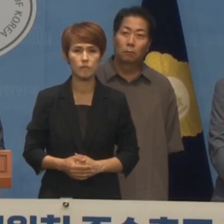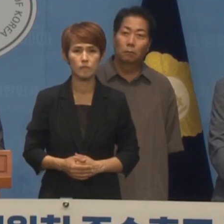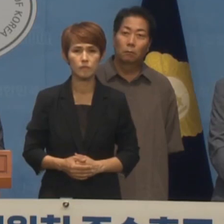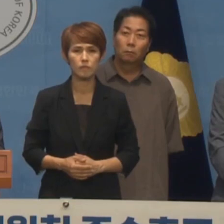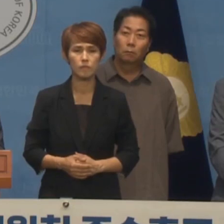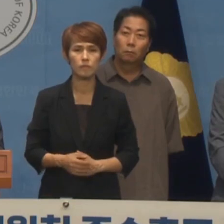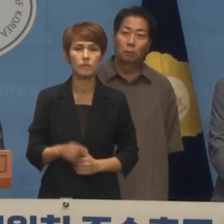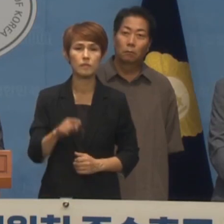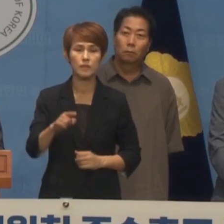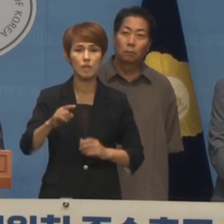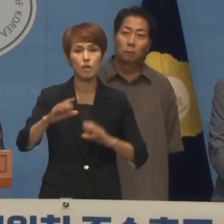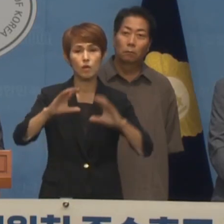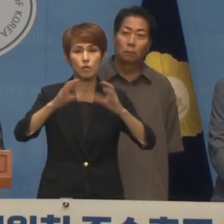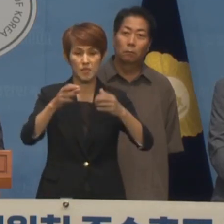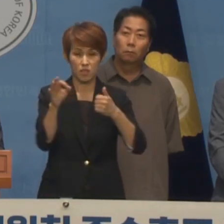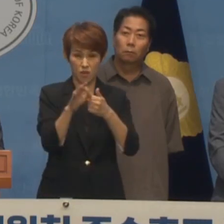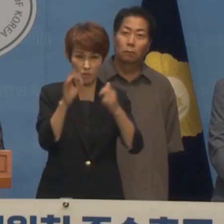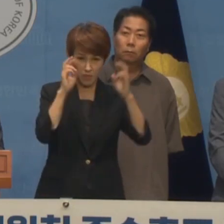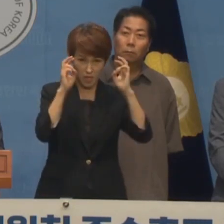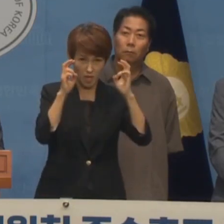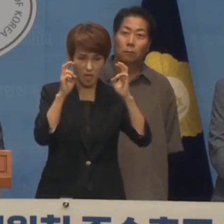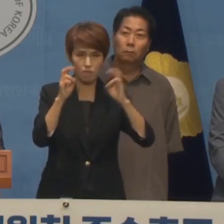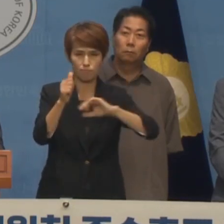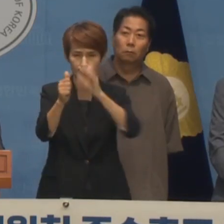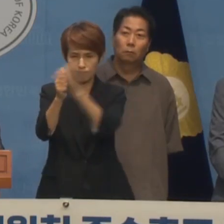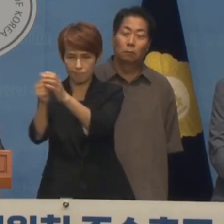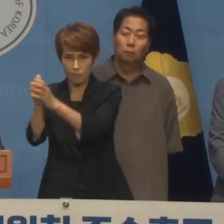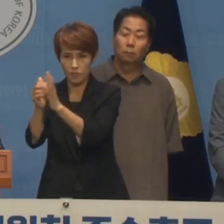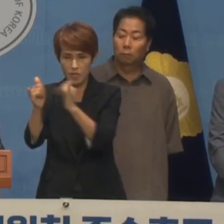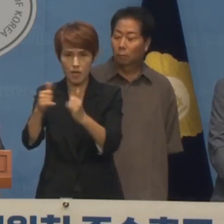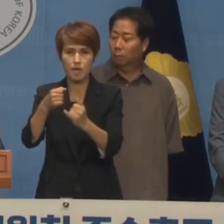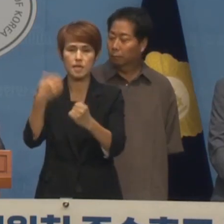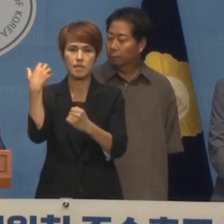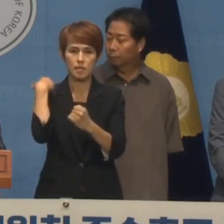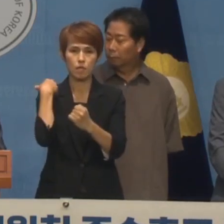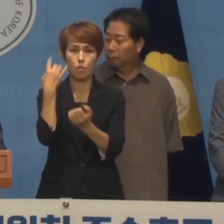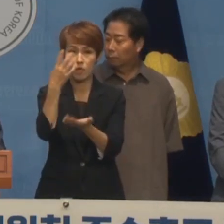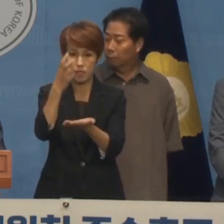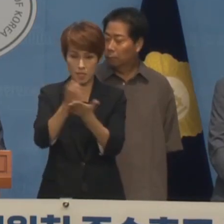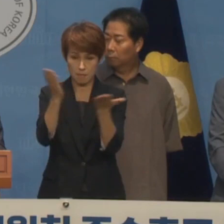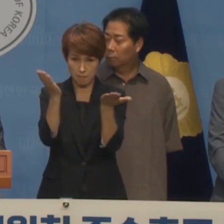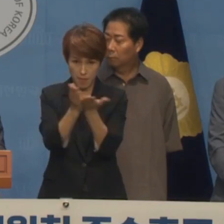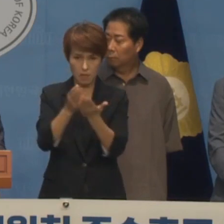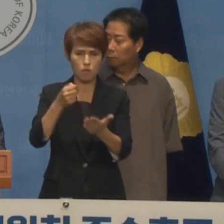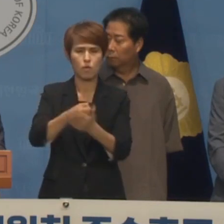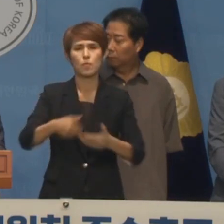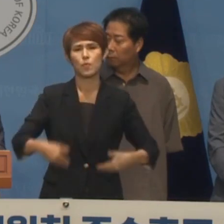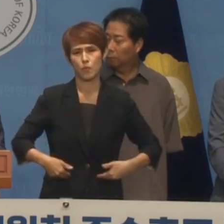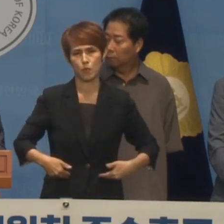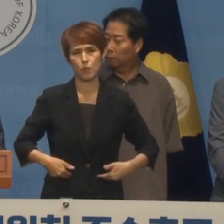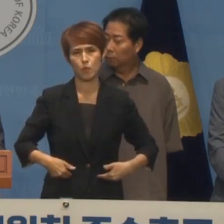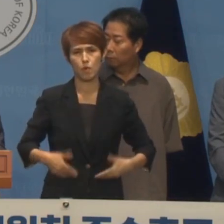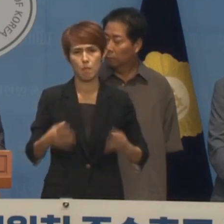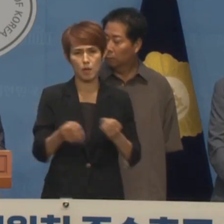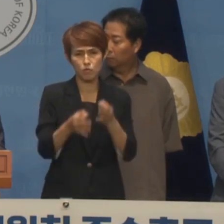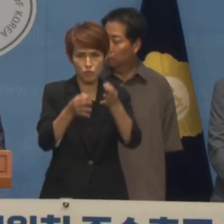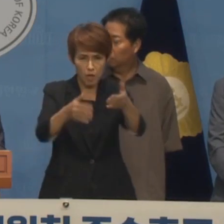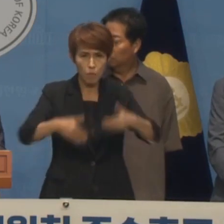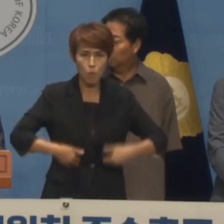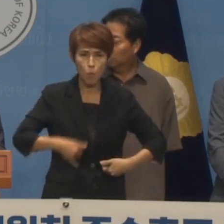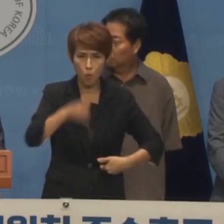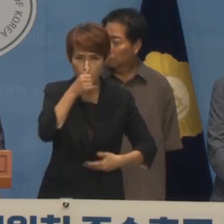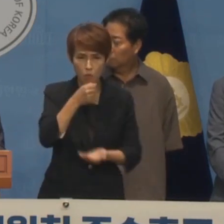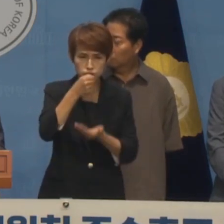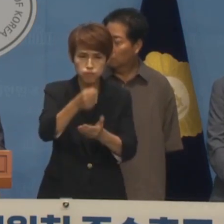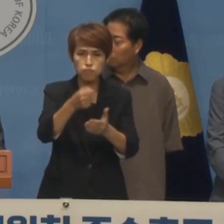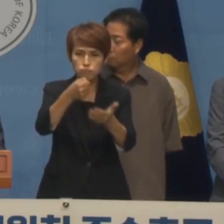유니버셜 펀드로서 국민연금은 수탁자 책임 원칙에 부합한 결정을 내려야 한다. 특히 수많은 투자를 집행하게 될 국민연금 위탁